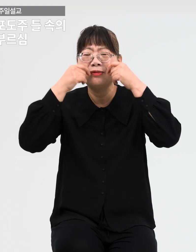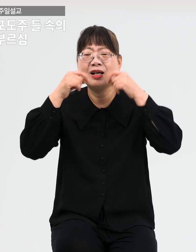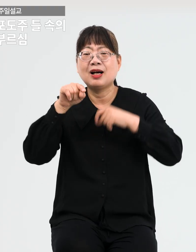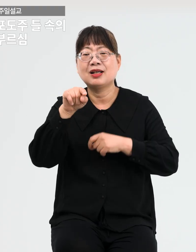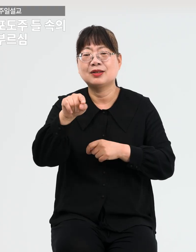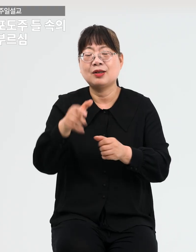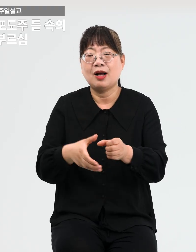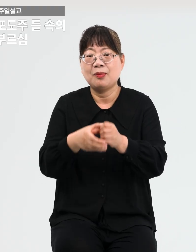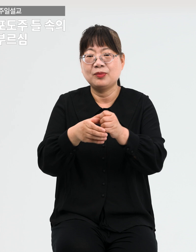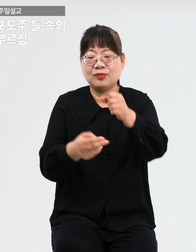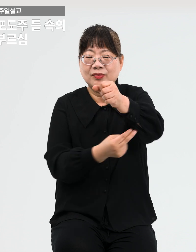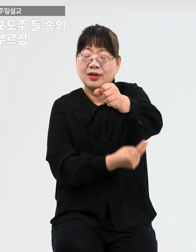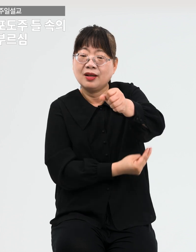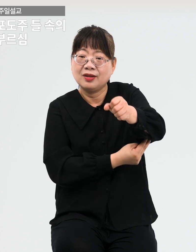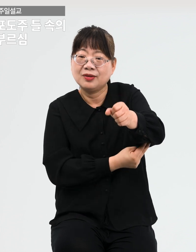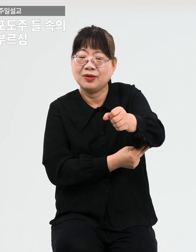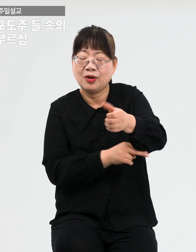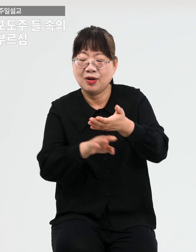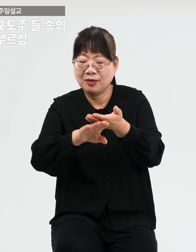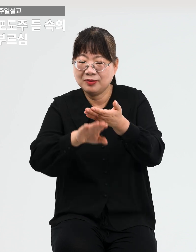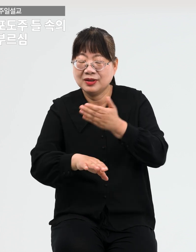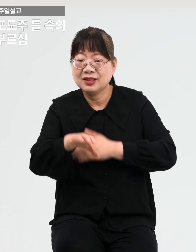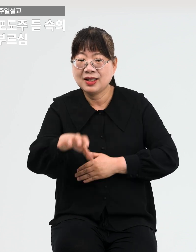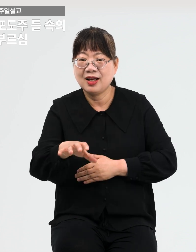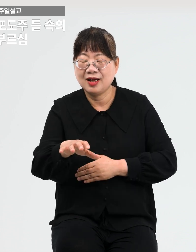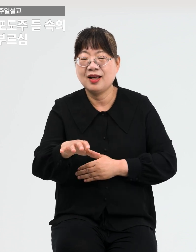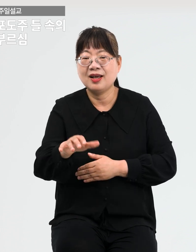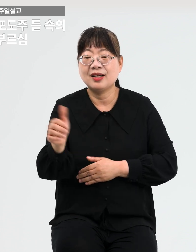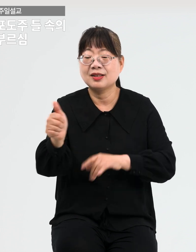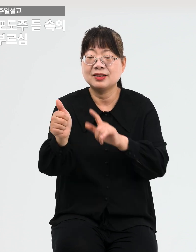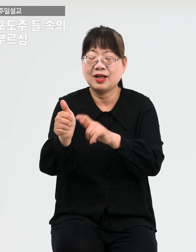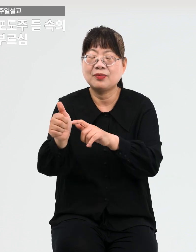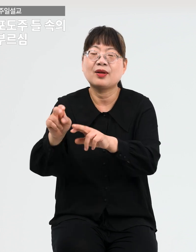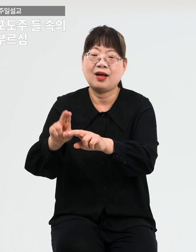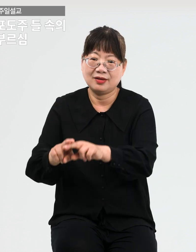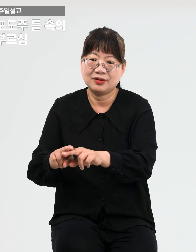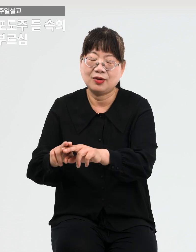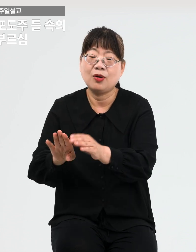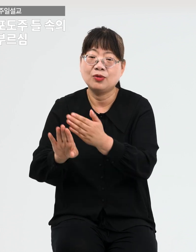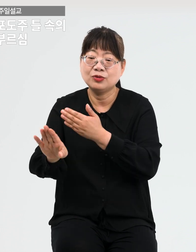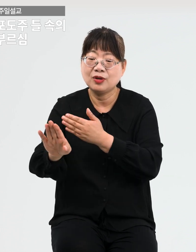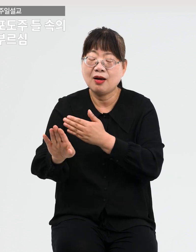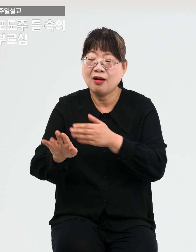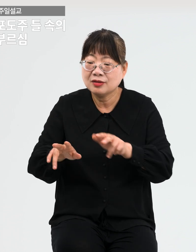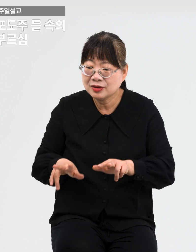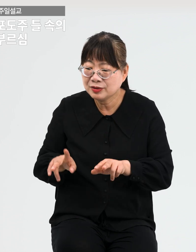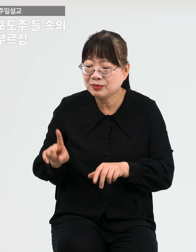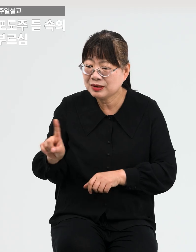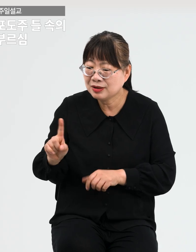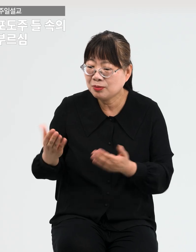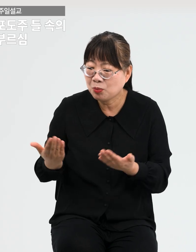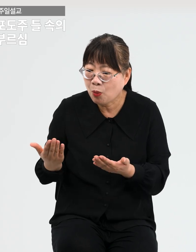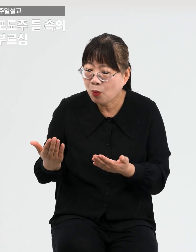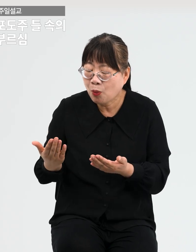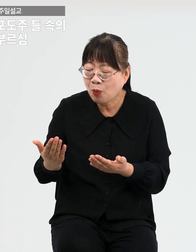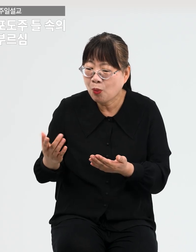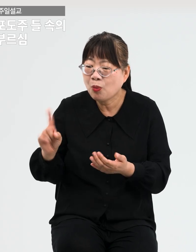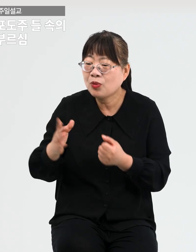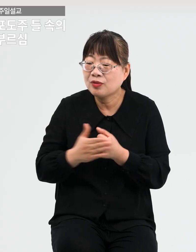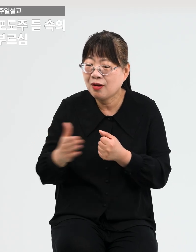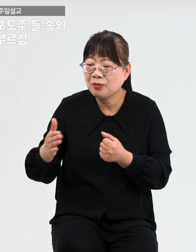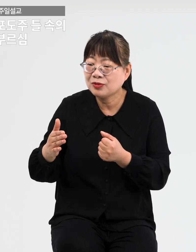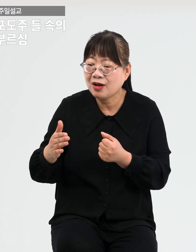그 마포대교 다리 밑에다가 형제를 앉혀놓고 무슨 일이 있냐고. 어떤 일이 있었냐고.